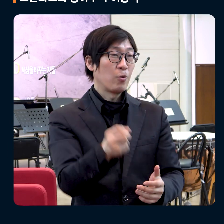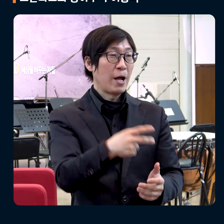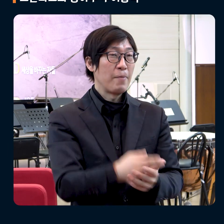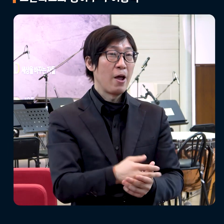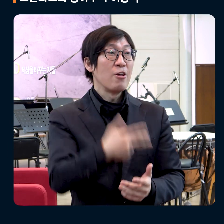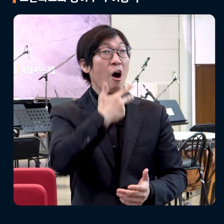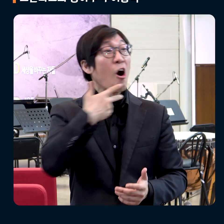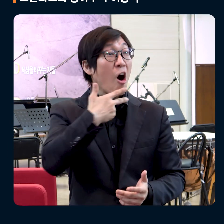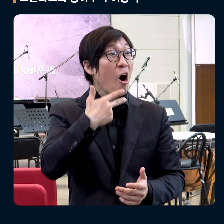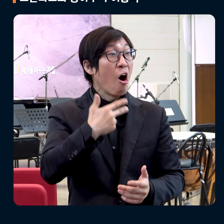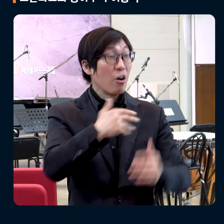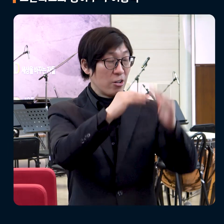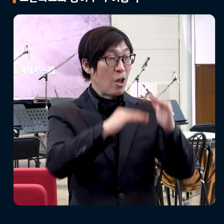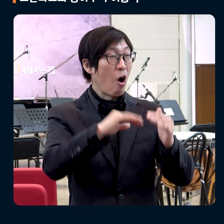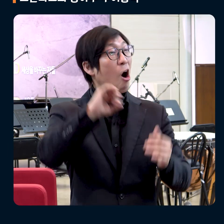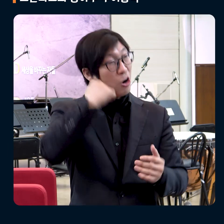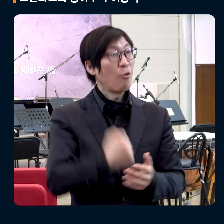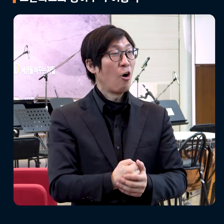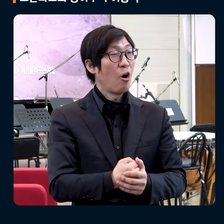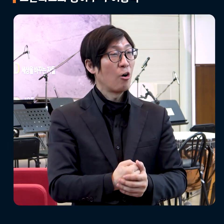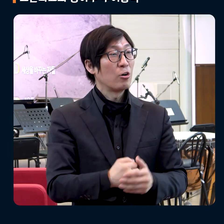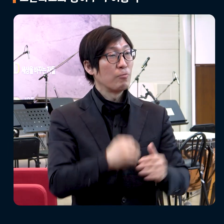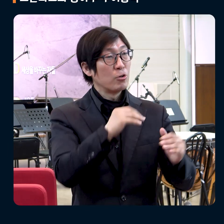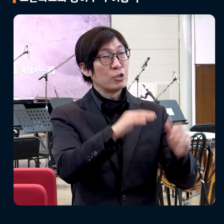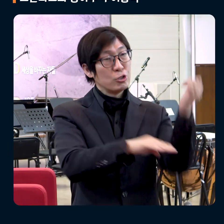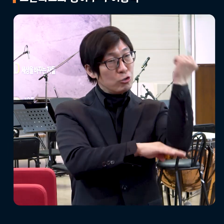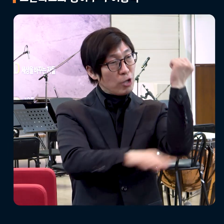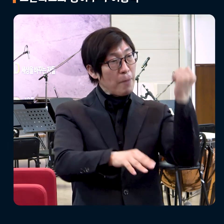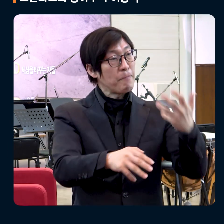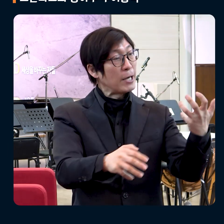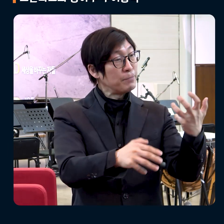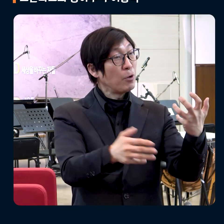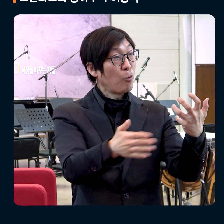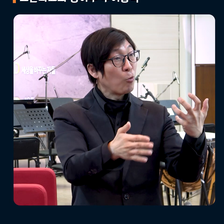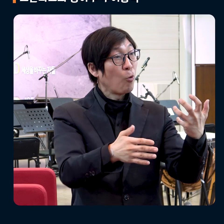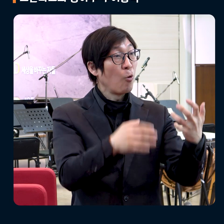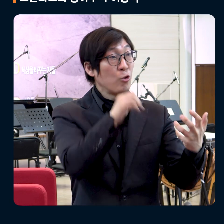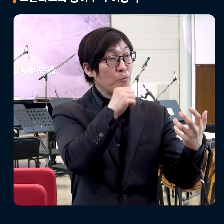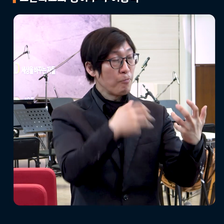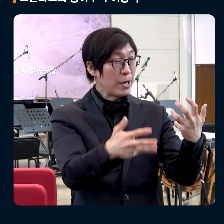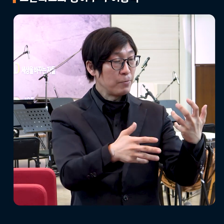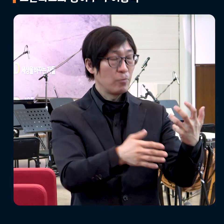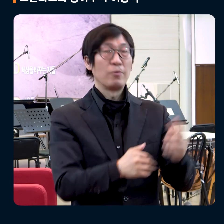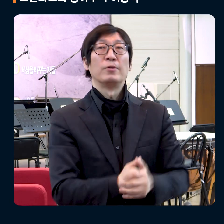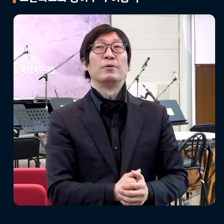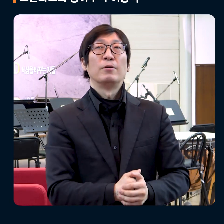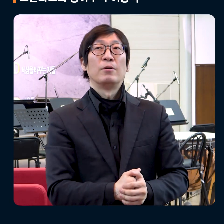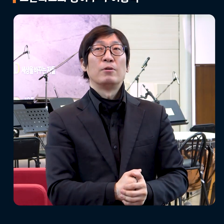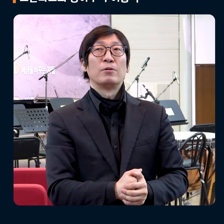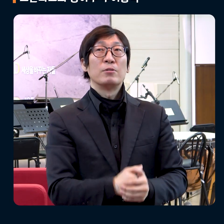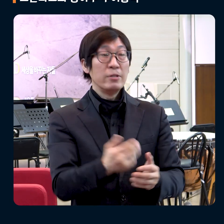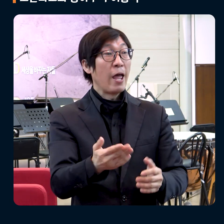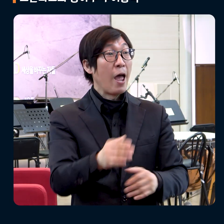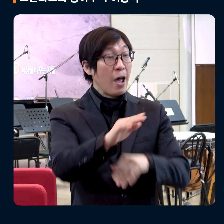그때 당시에 80점만 넘으면 됩니다. 그 정도 넘으면 돼요. 근데 제일 문제는 뭐냐면 성경이에요.